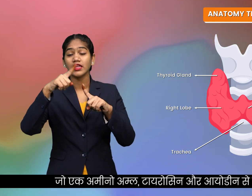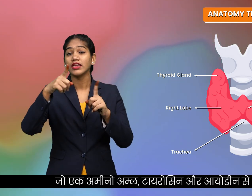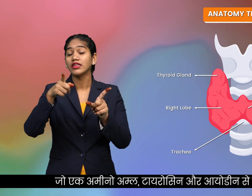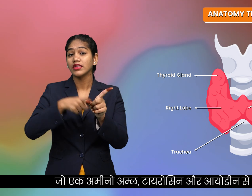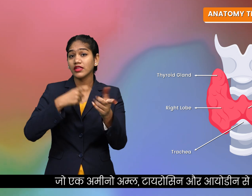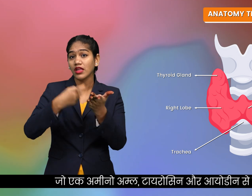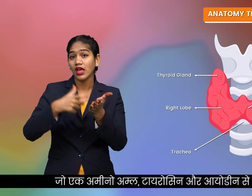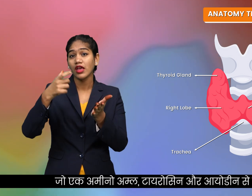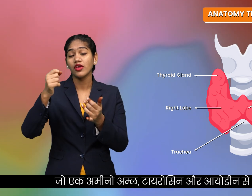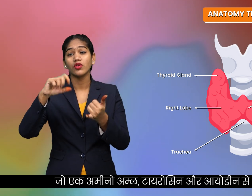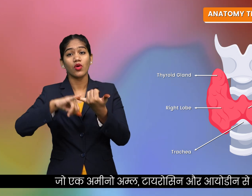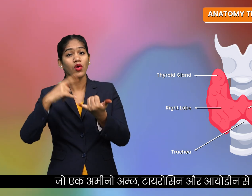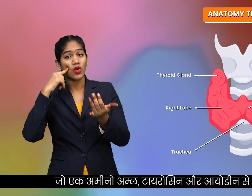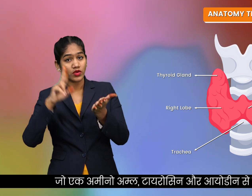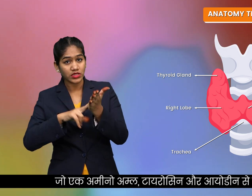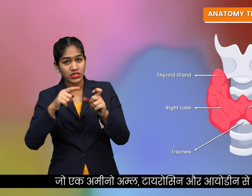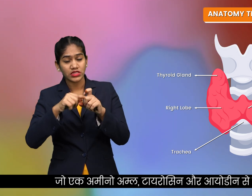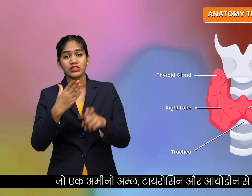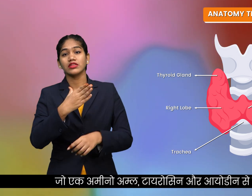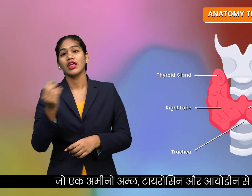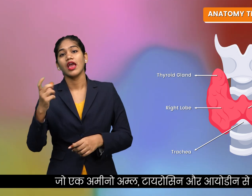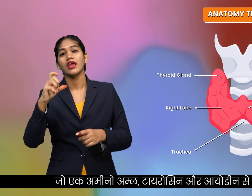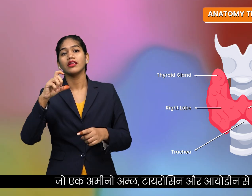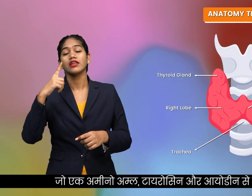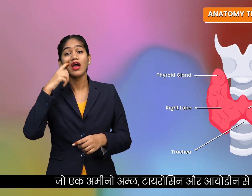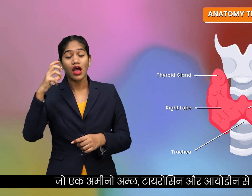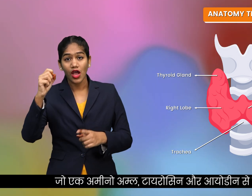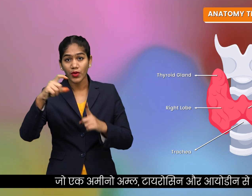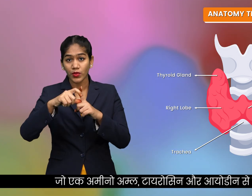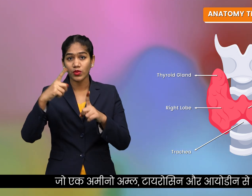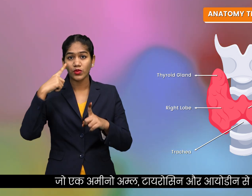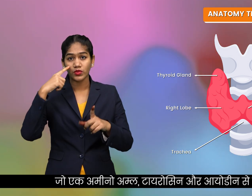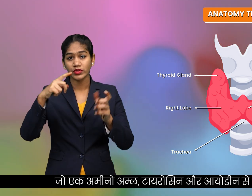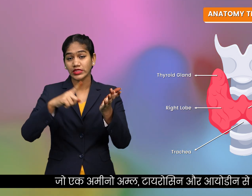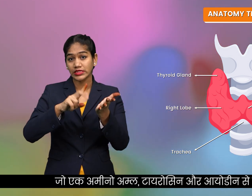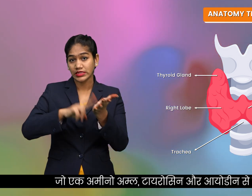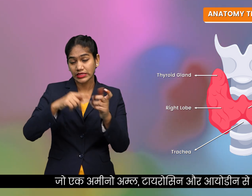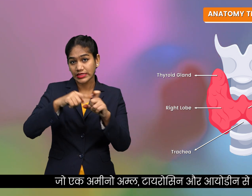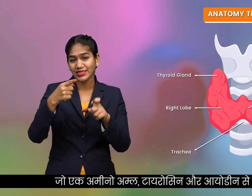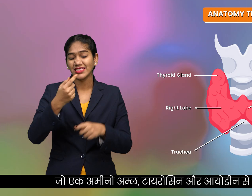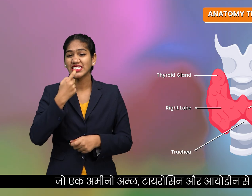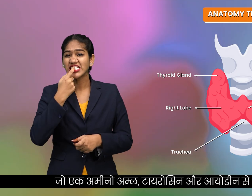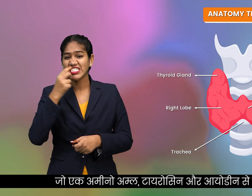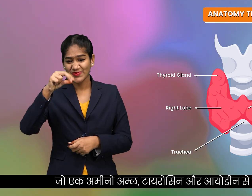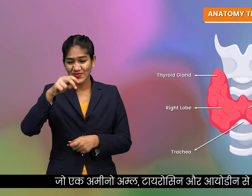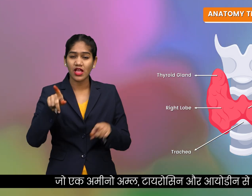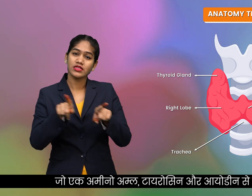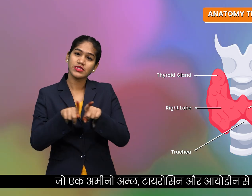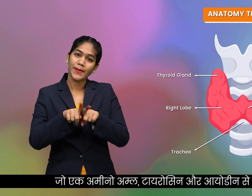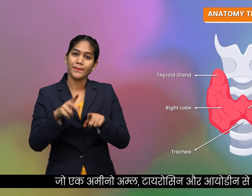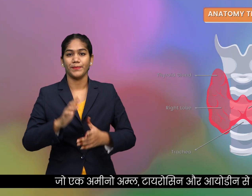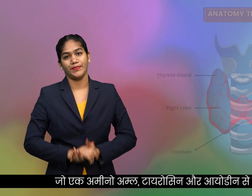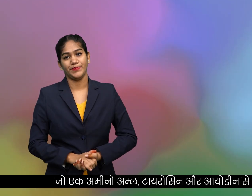अमीनो अम्ल टायरोसिन और आयोडीन से बनता है।